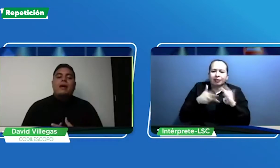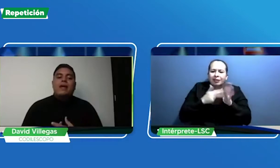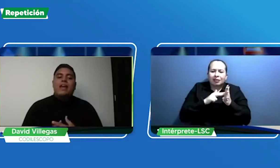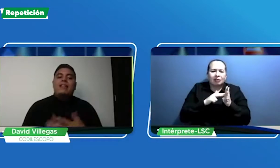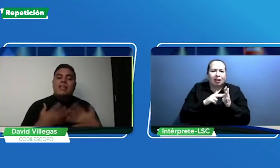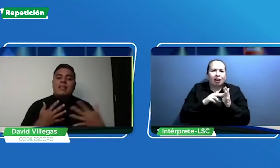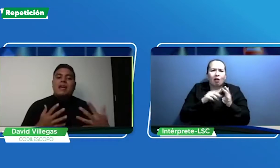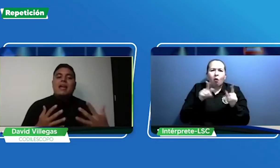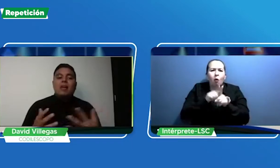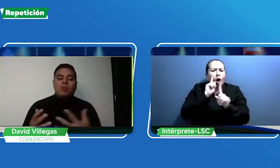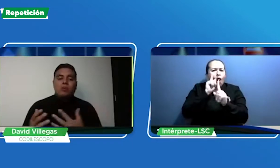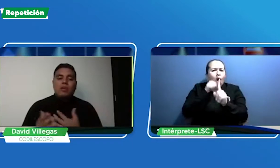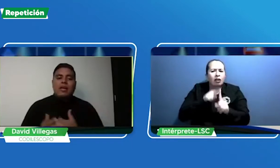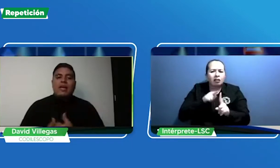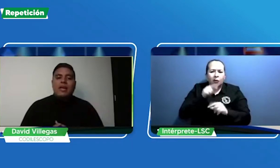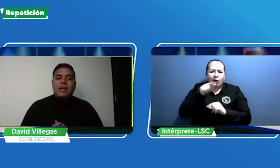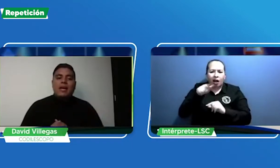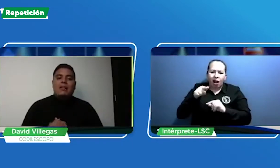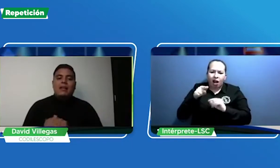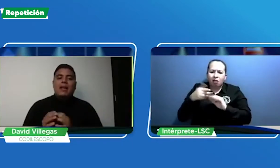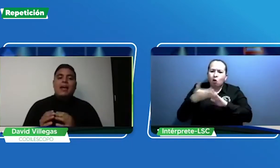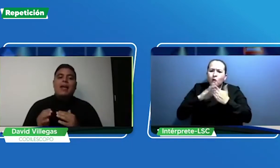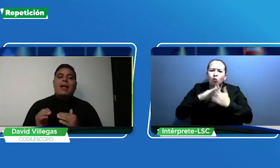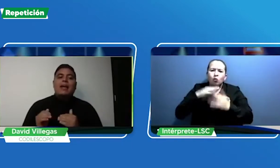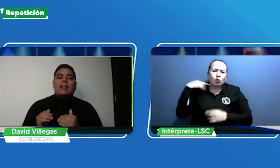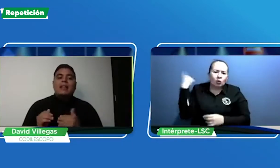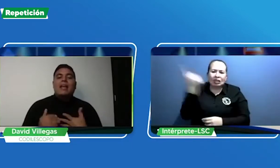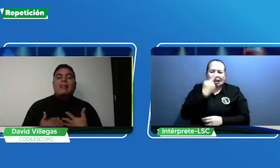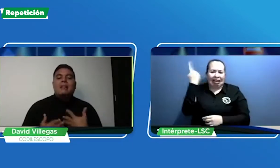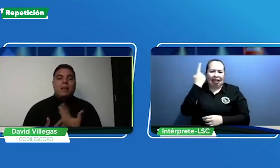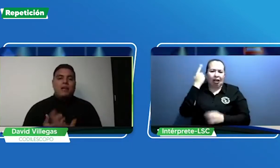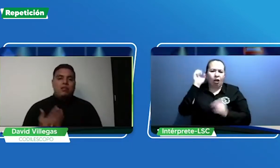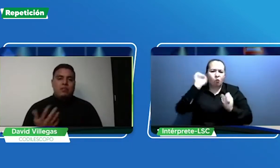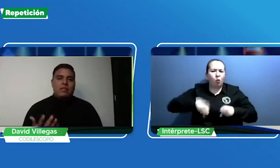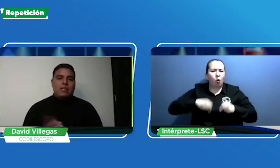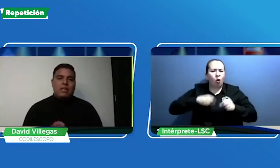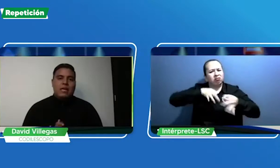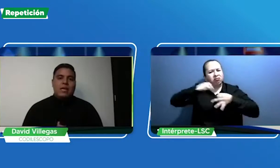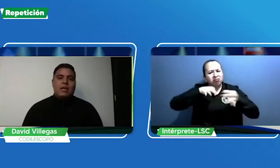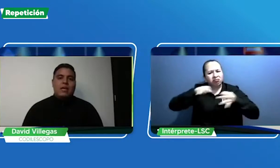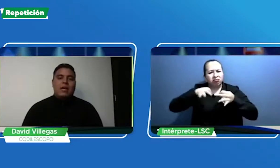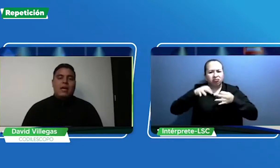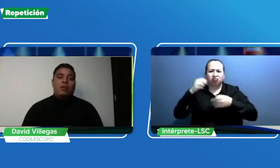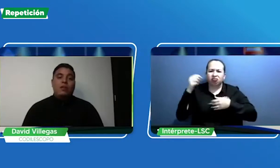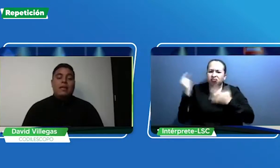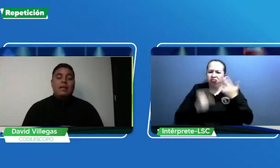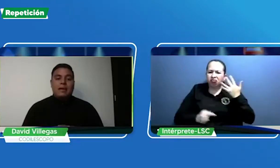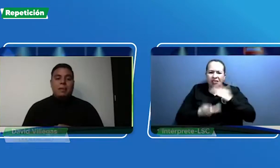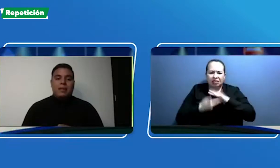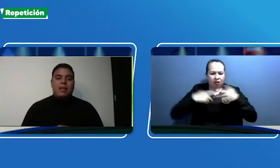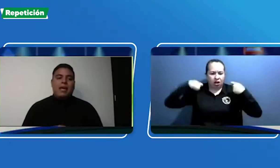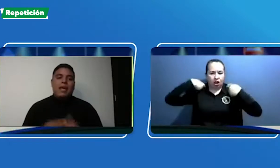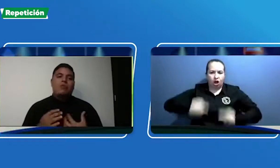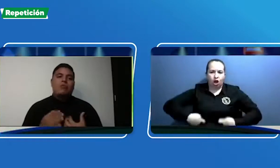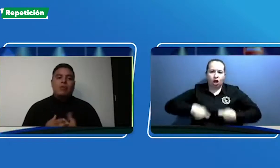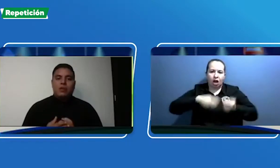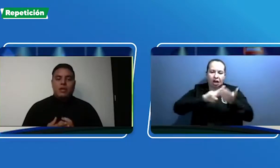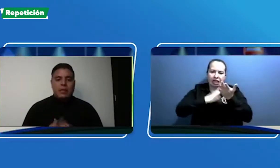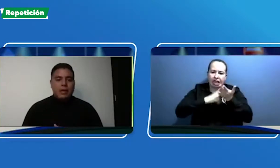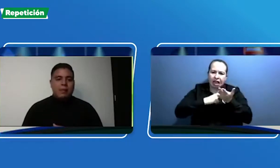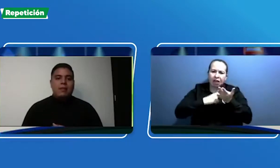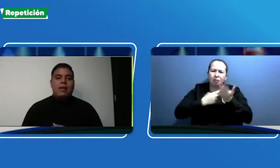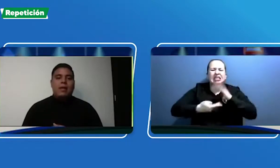enseñar a la comunidad en general acerca de las implicaciones que tiene el rol de intérprete, qué es